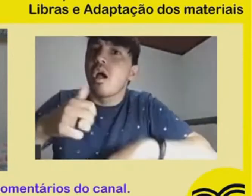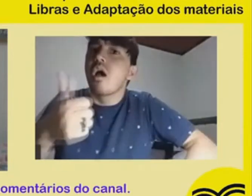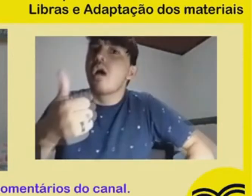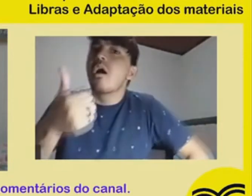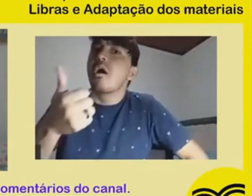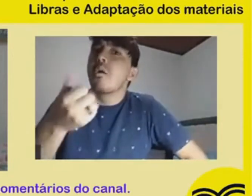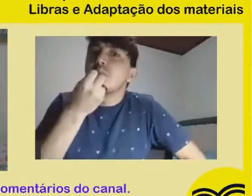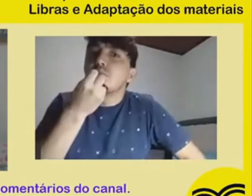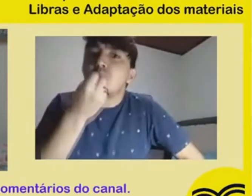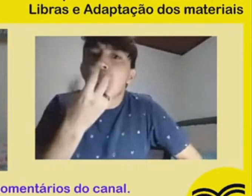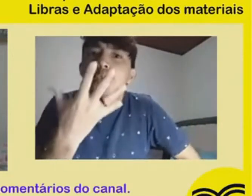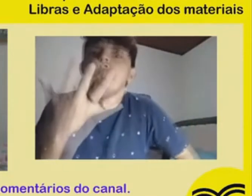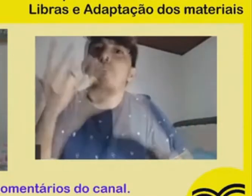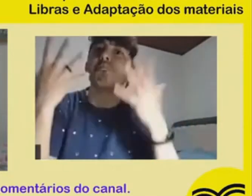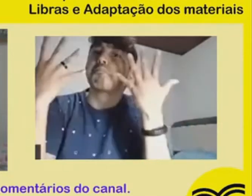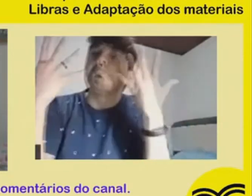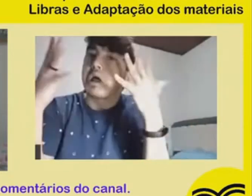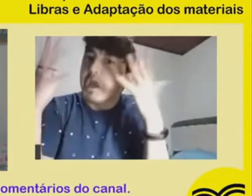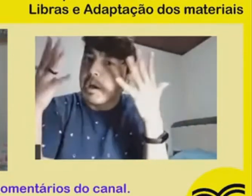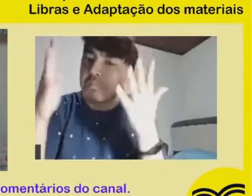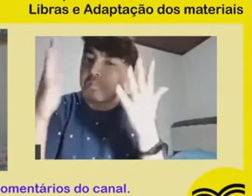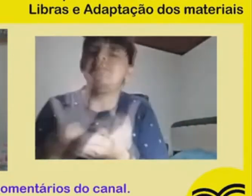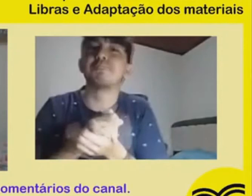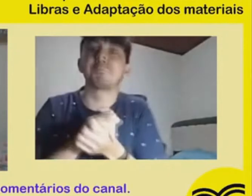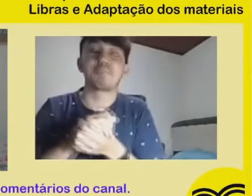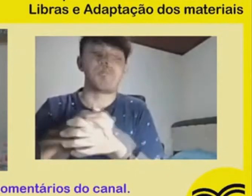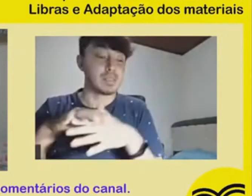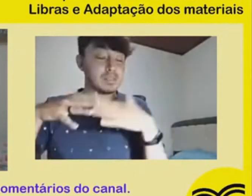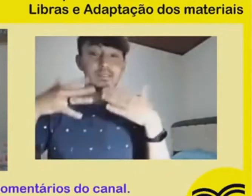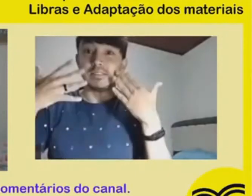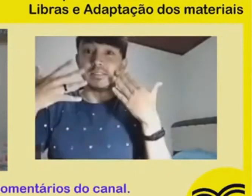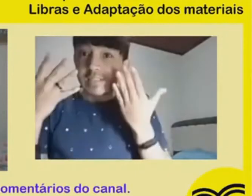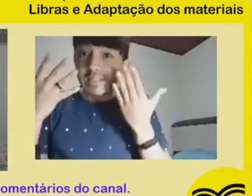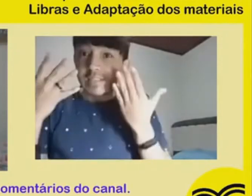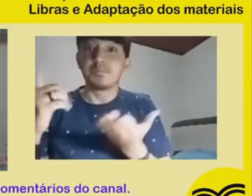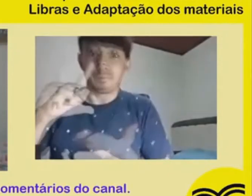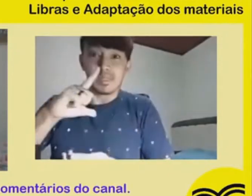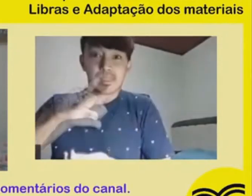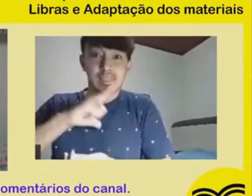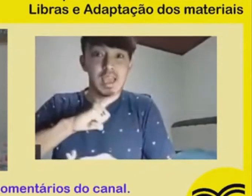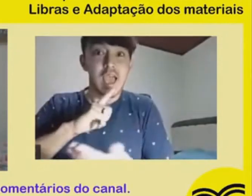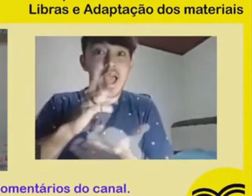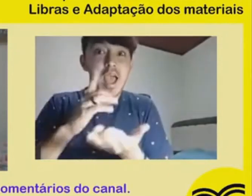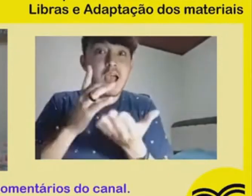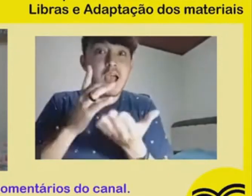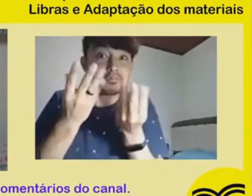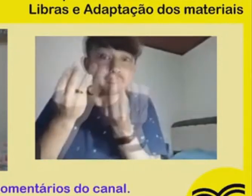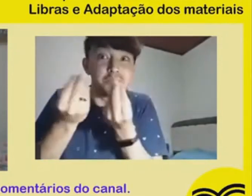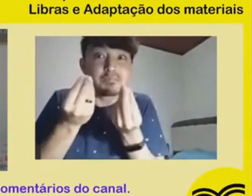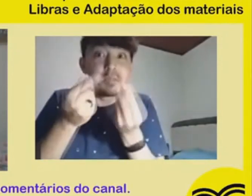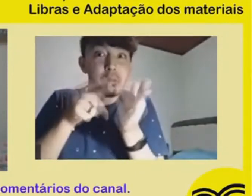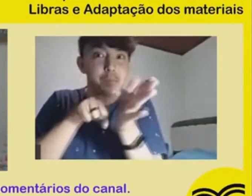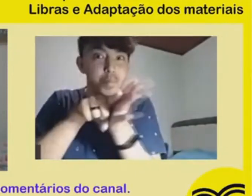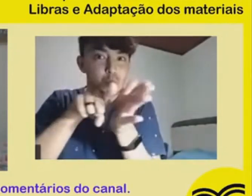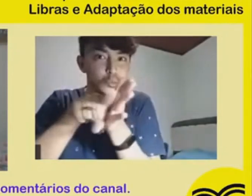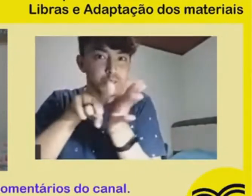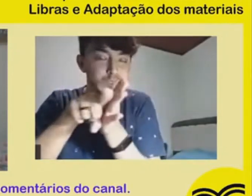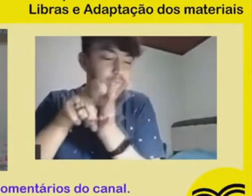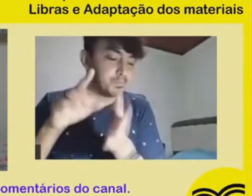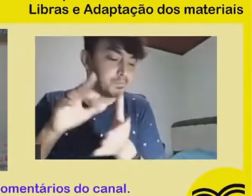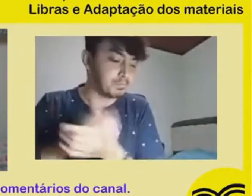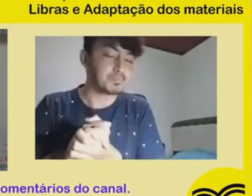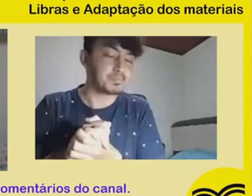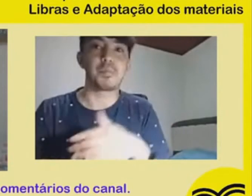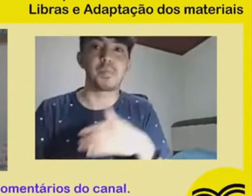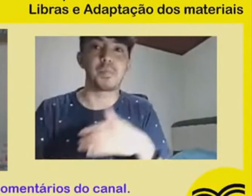de matemática, nossa, muito, muito bom. Parabéns mesmo. Muito obrigada.